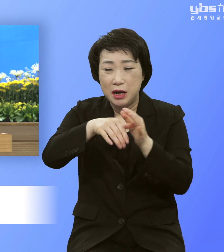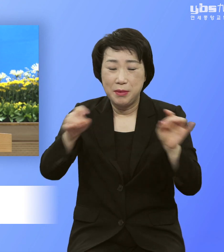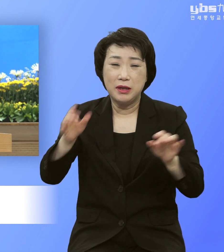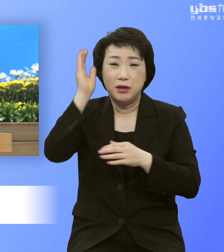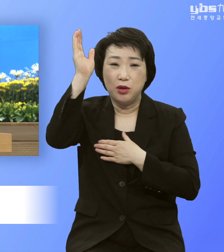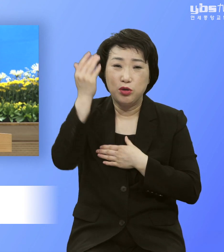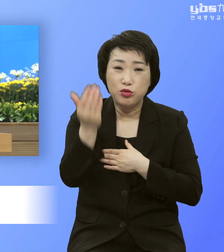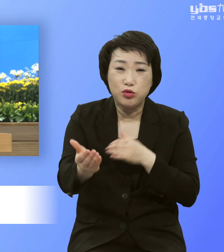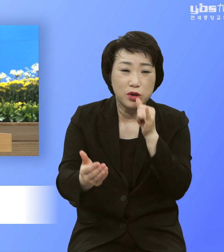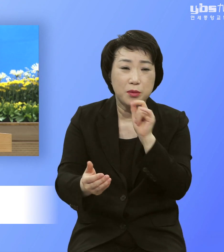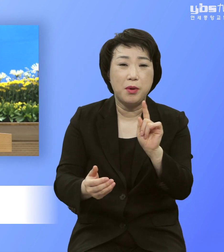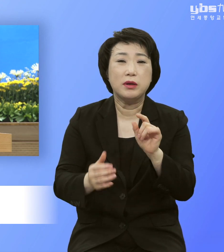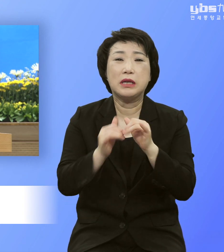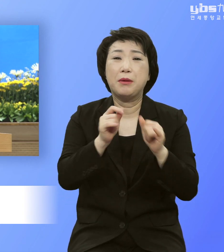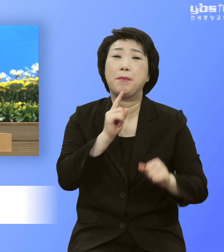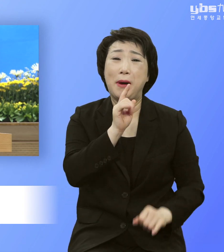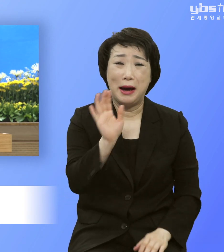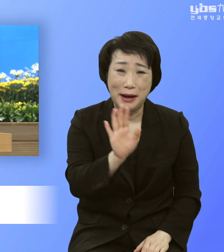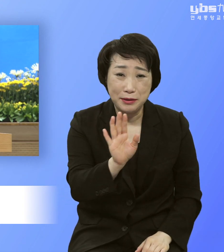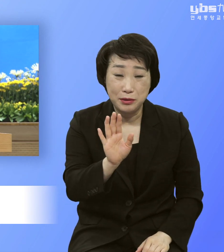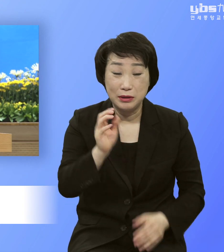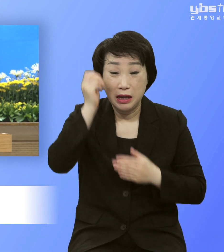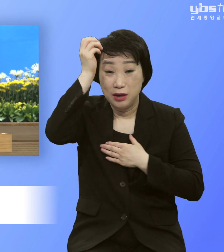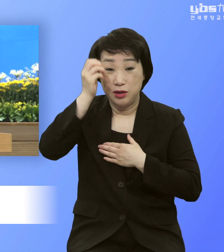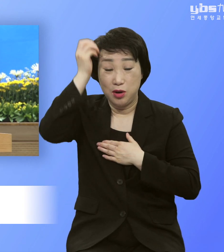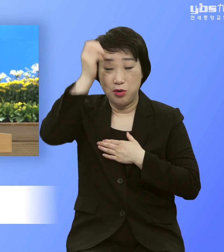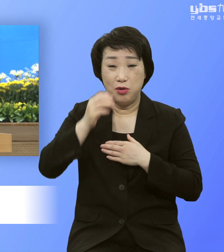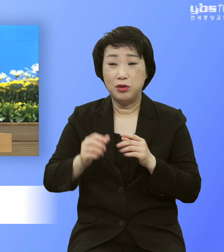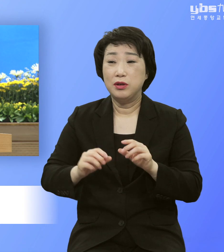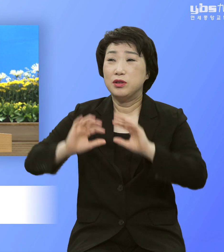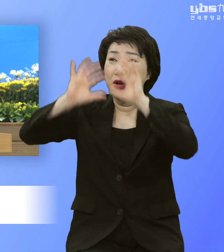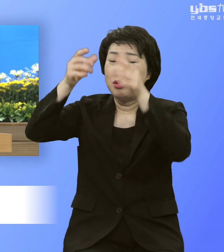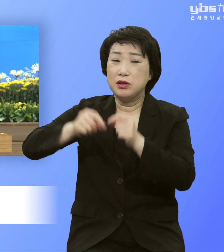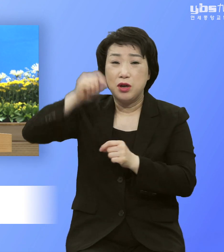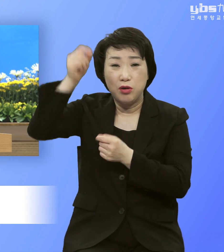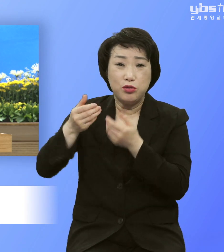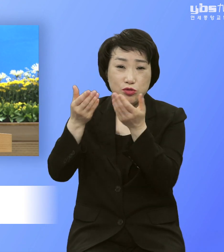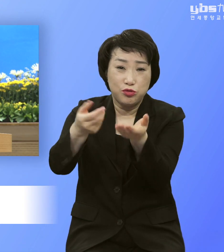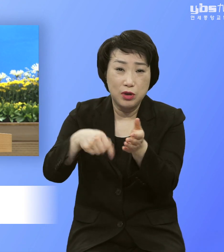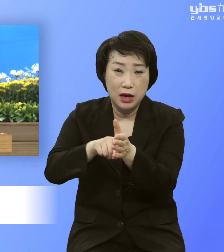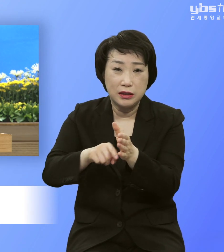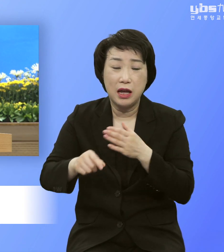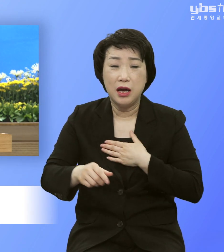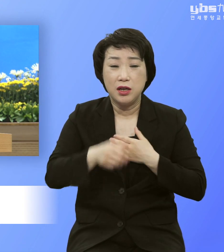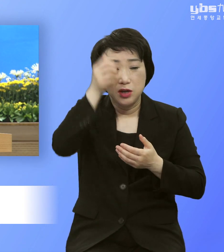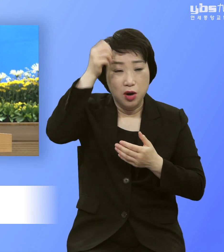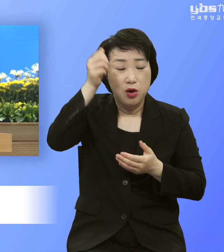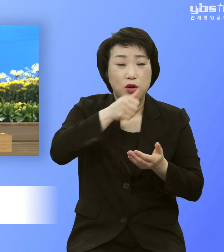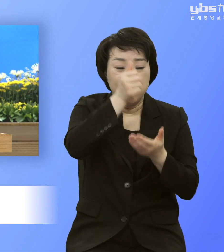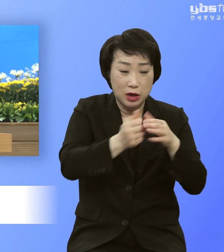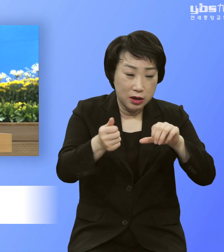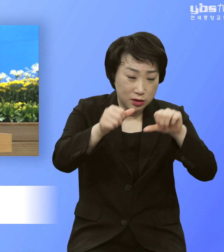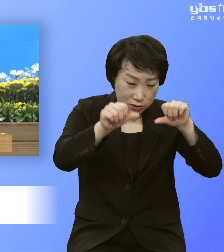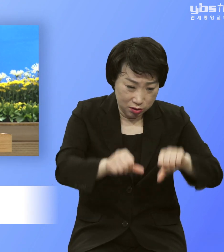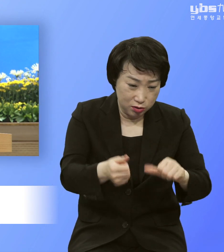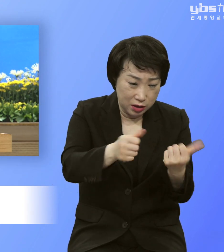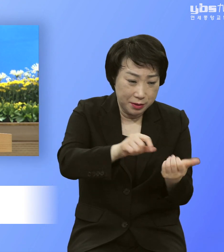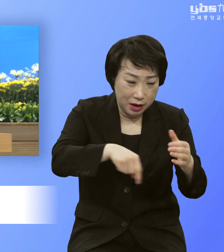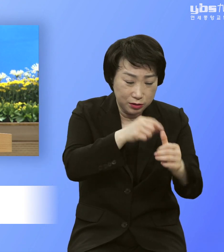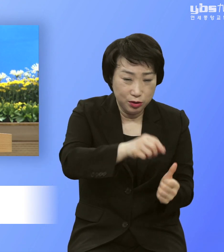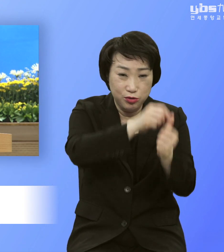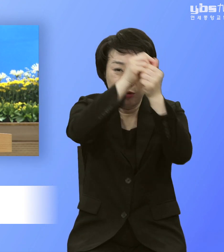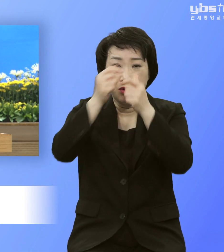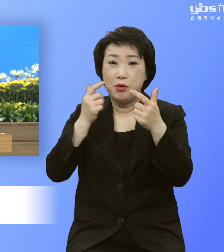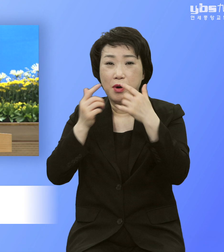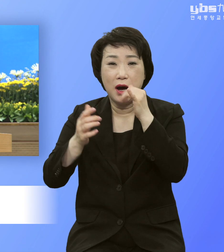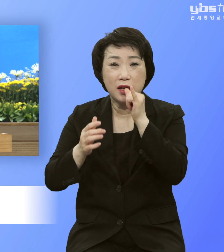들려지는 목소리가 사람의 소리가 아니라 내 영혼에게 영원한 천국을 주시고자 하는, 내 영혼의 죄와 저주와 사망에서 나를 확실하게